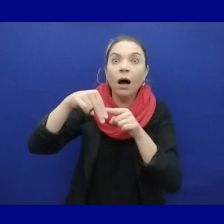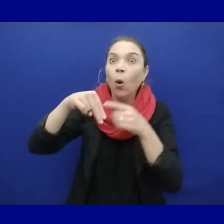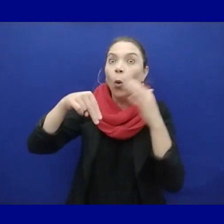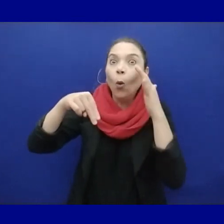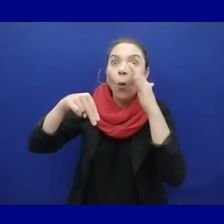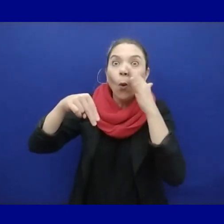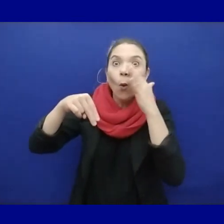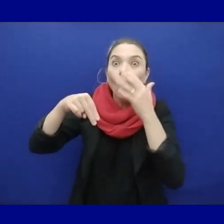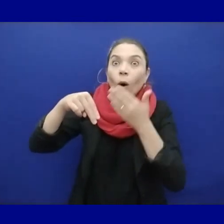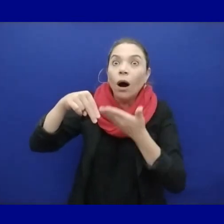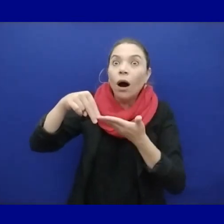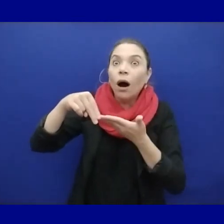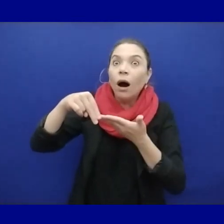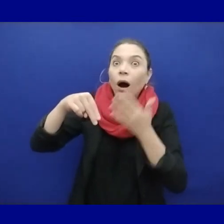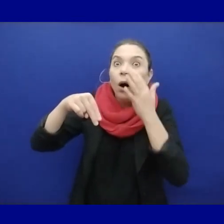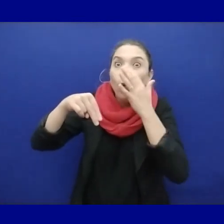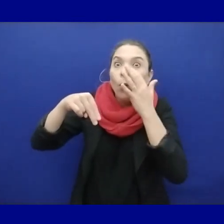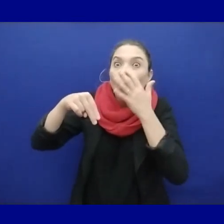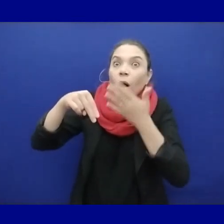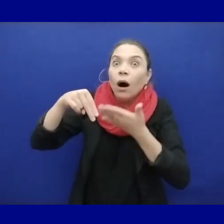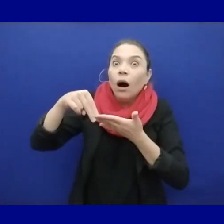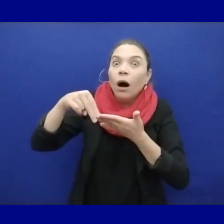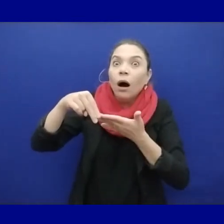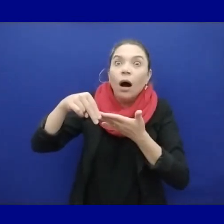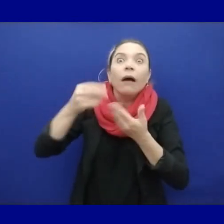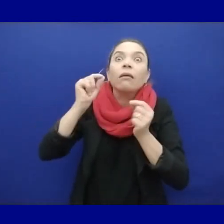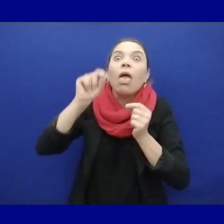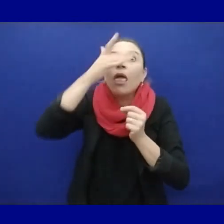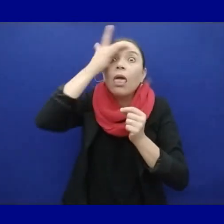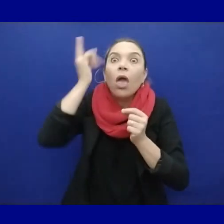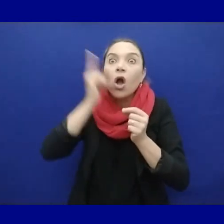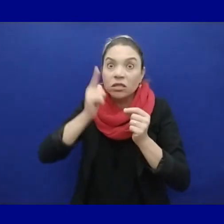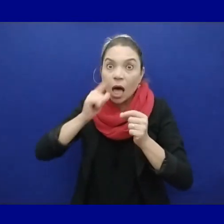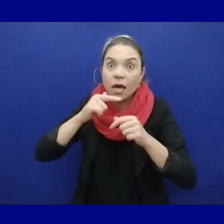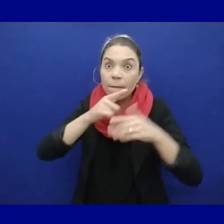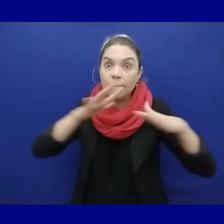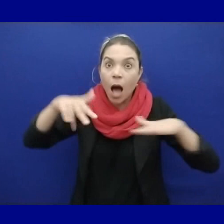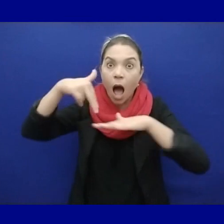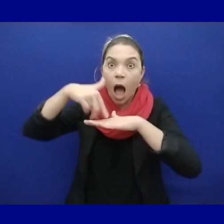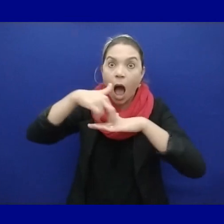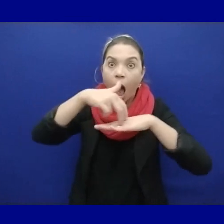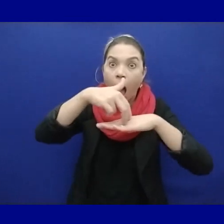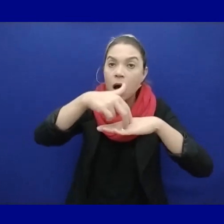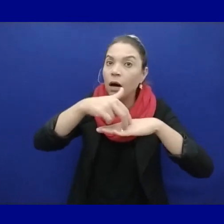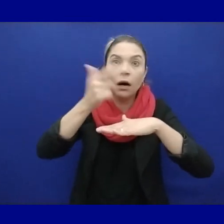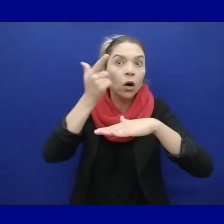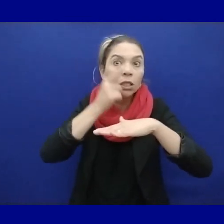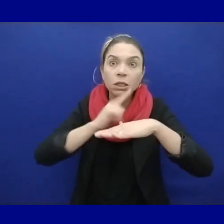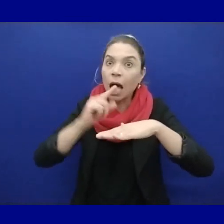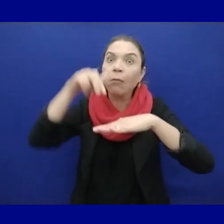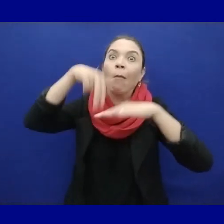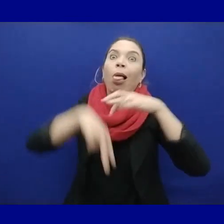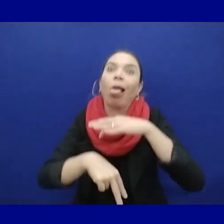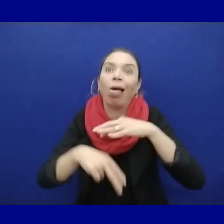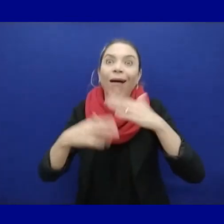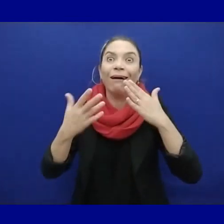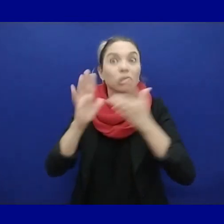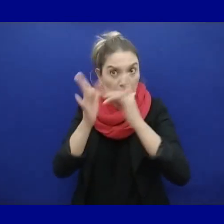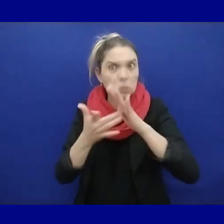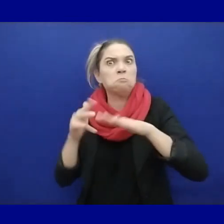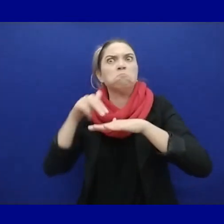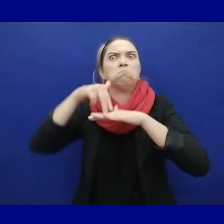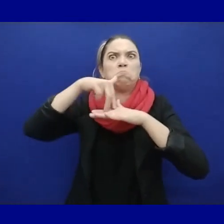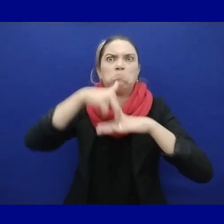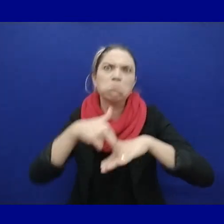vez que a mão de Deus, por meio de Jesus, está estendida à humanidade. No verso